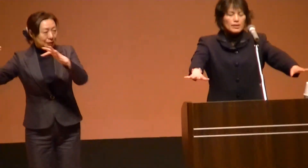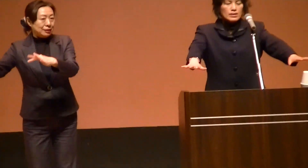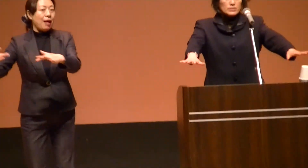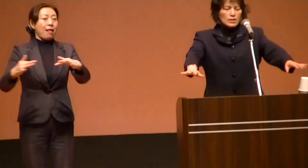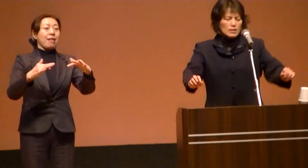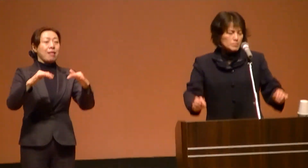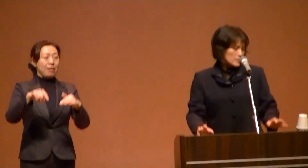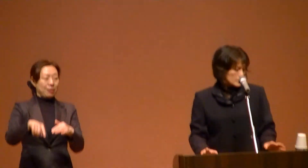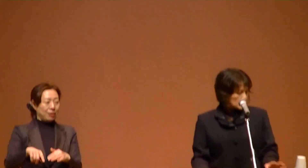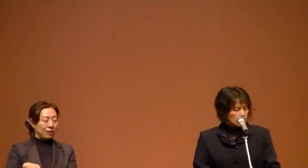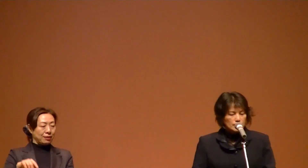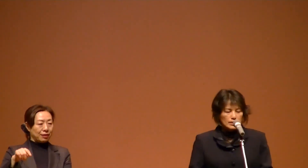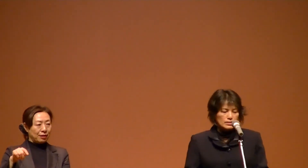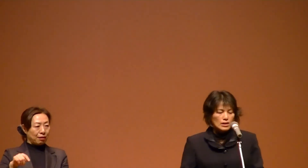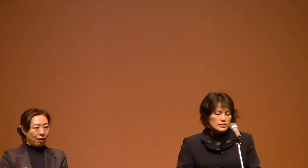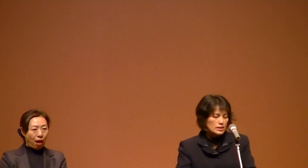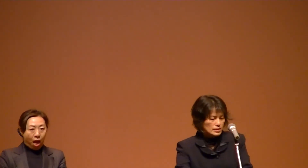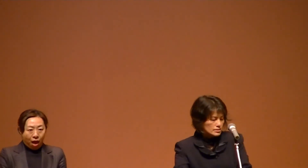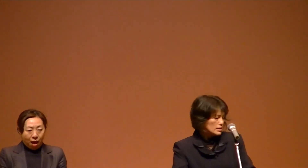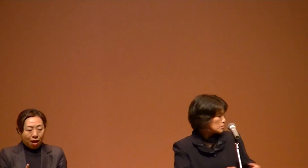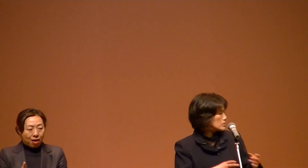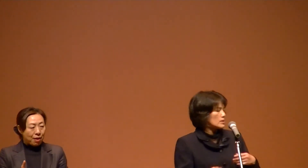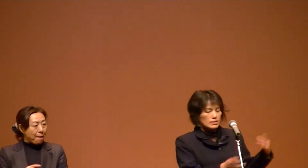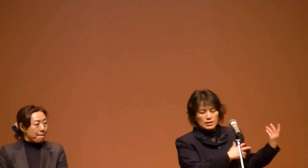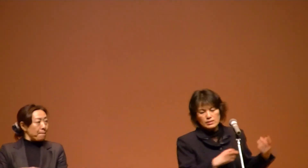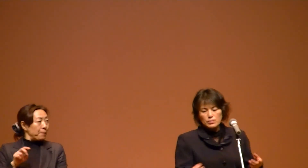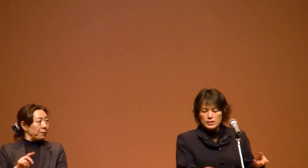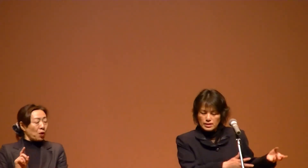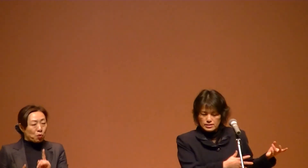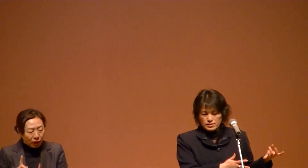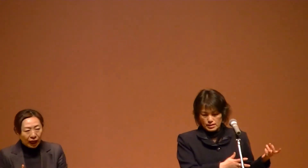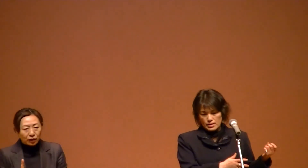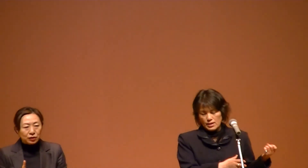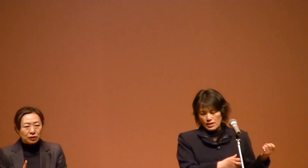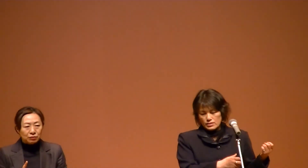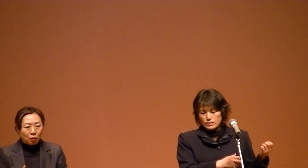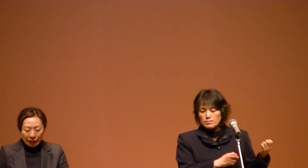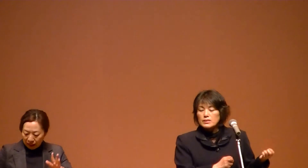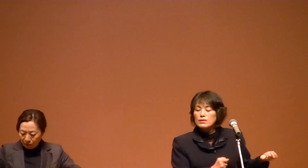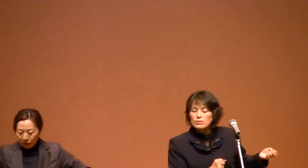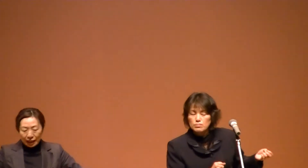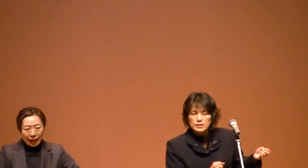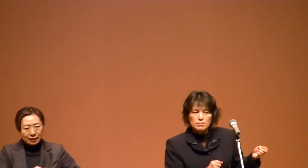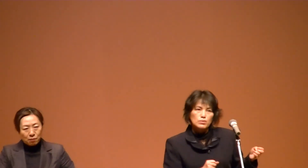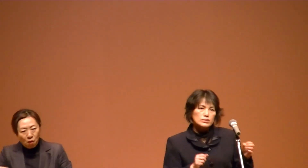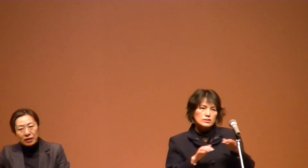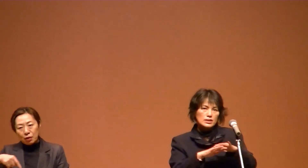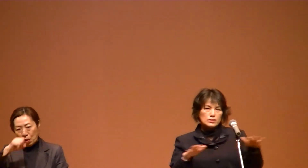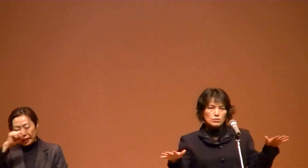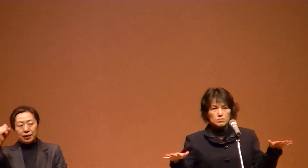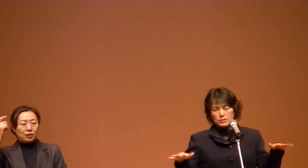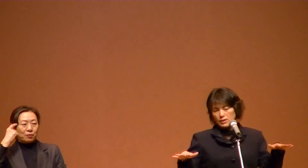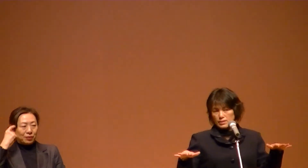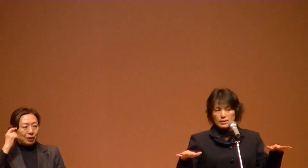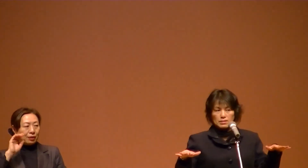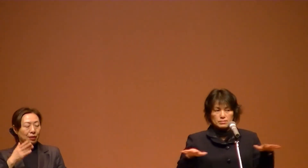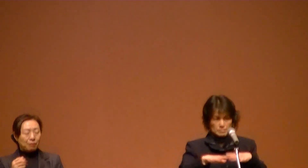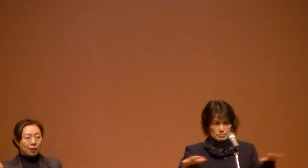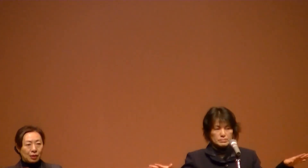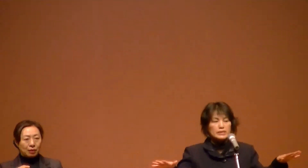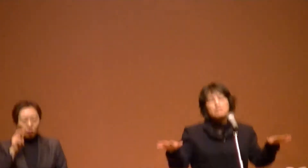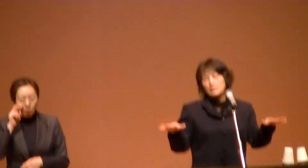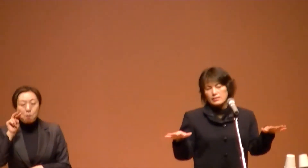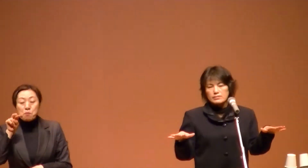ですね。それでまだこんなだから、じゃあできるだけ持って上がった方がいいかなって、そしてまたヒュッと見たらもう自転車置き場の屋根